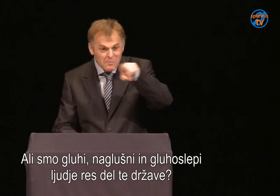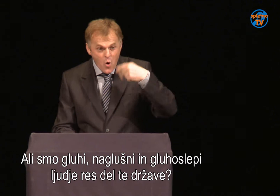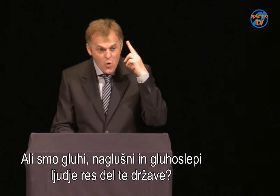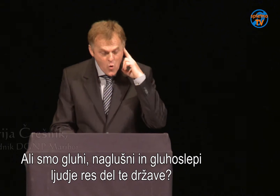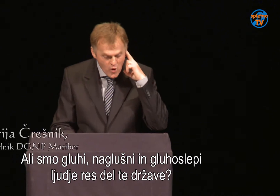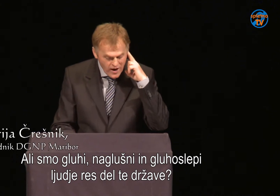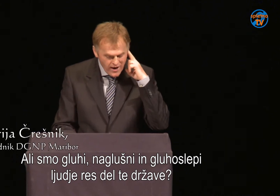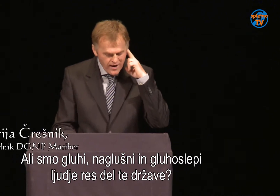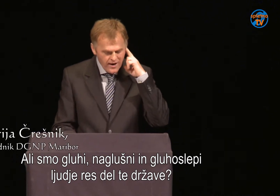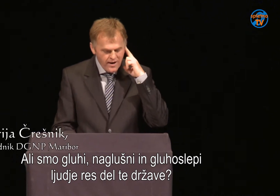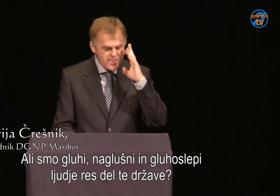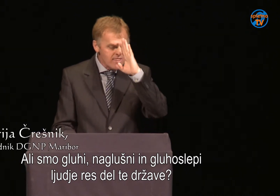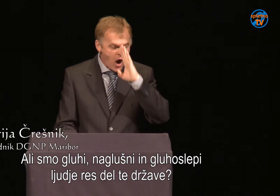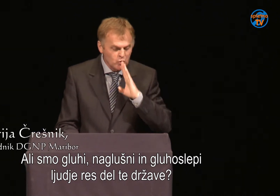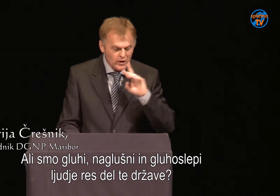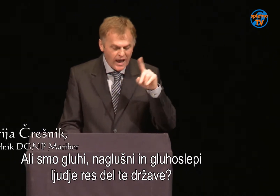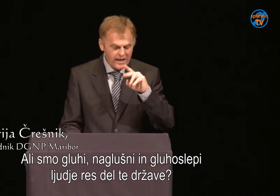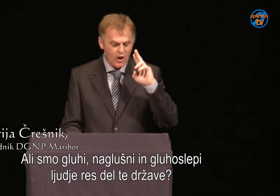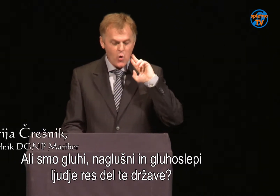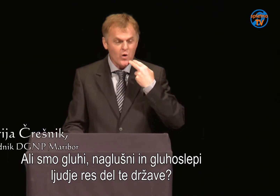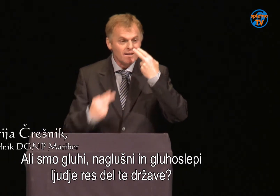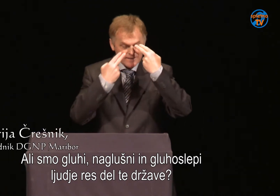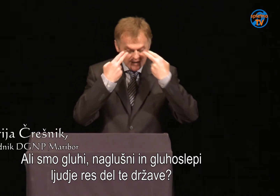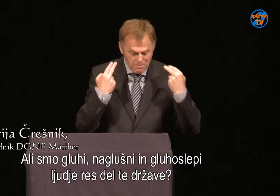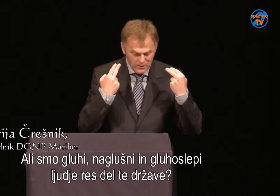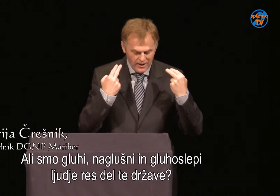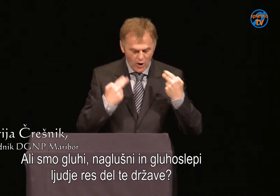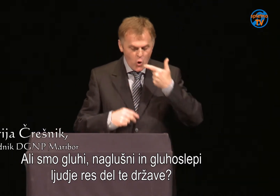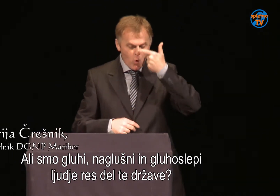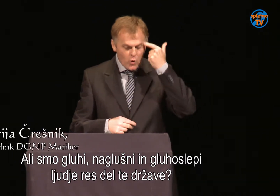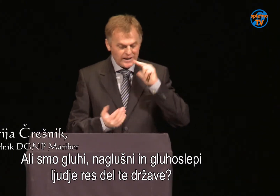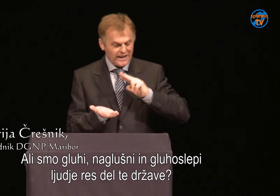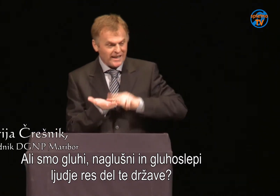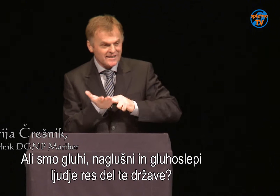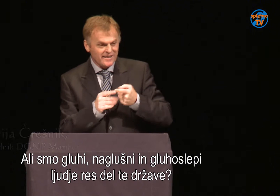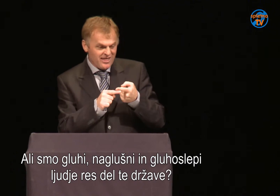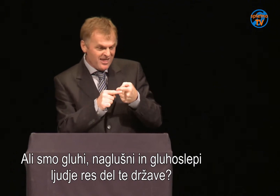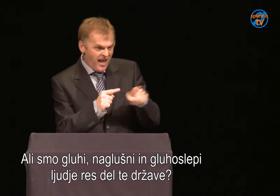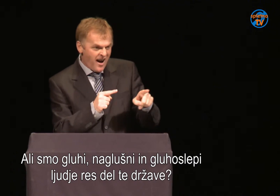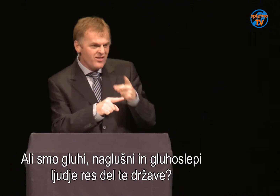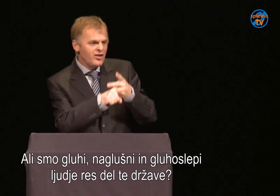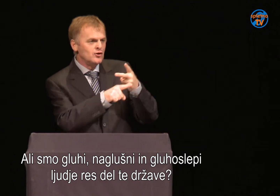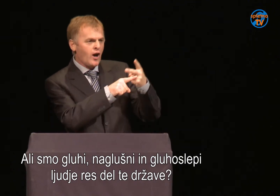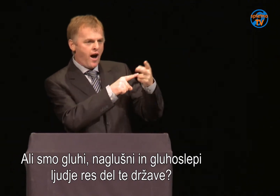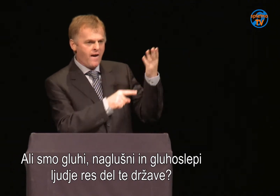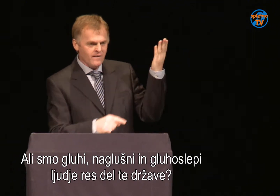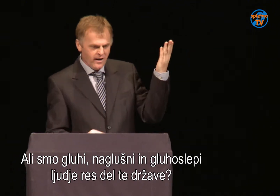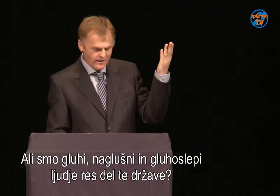Ali smo gluhi, naglušni in gluhoslepi ljudje res del te